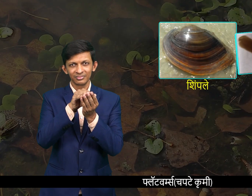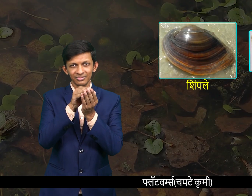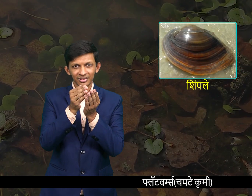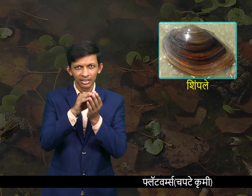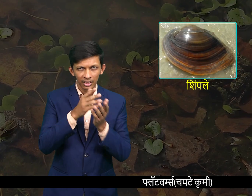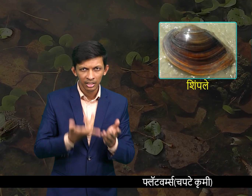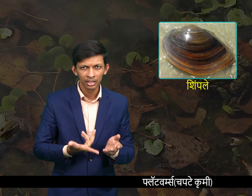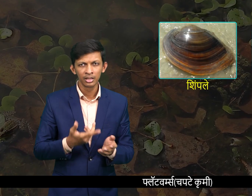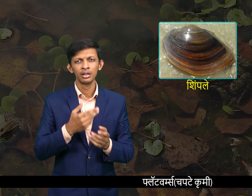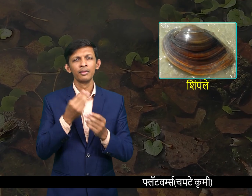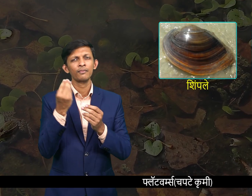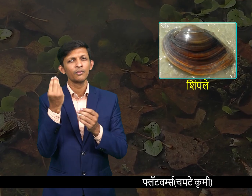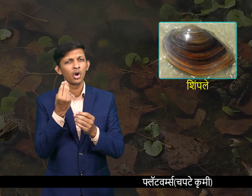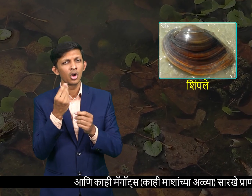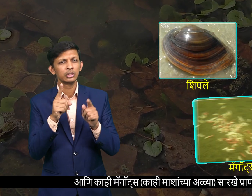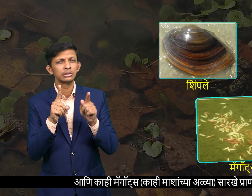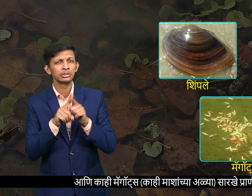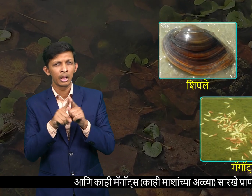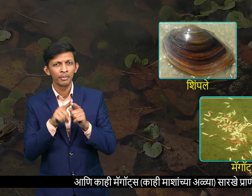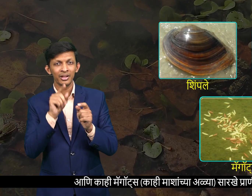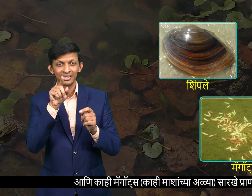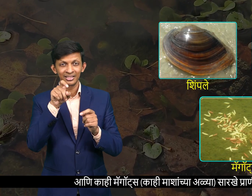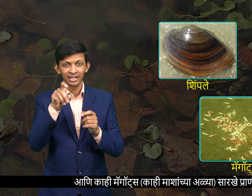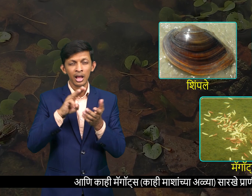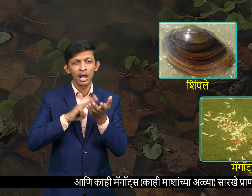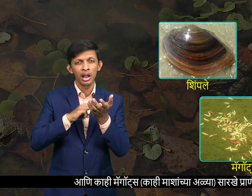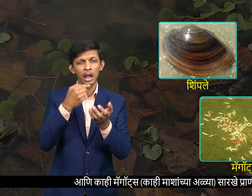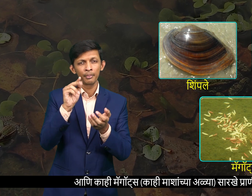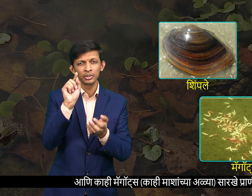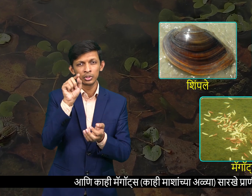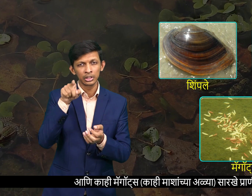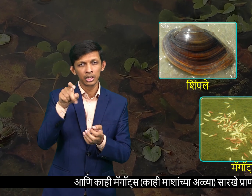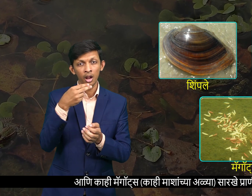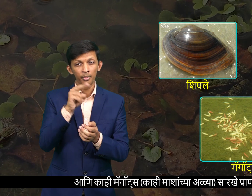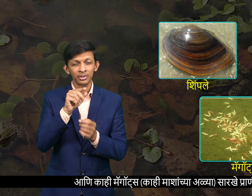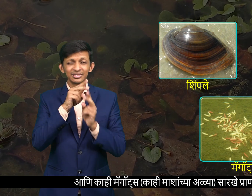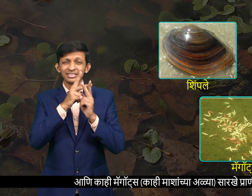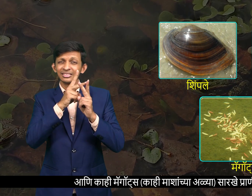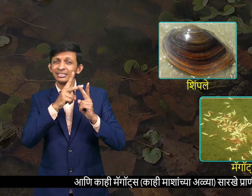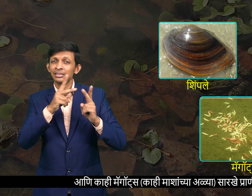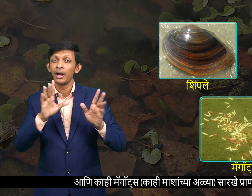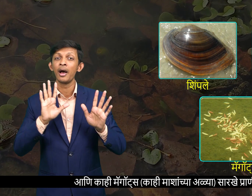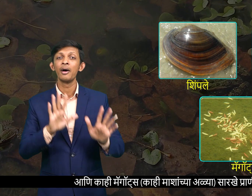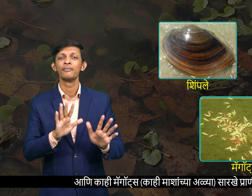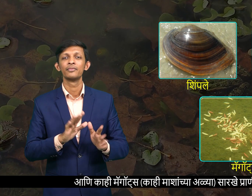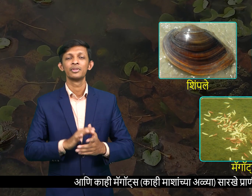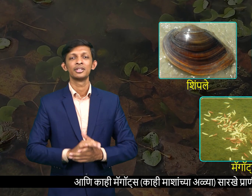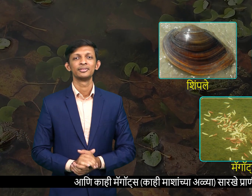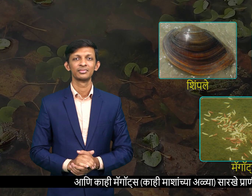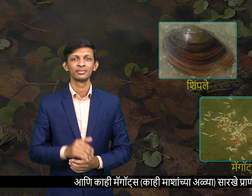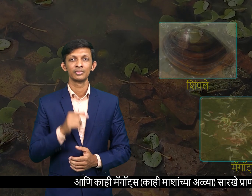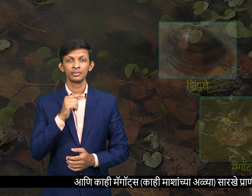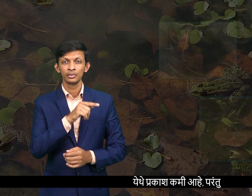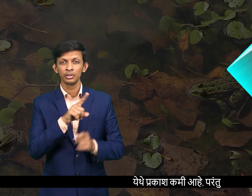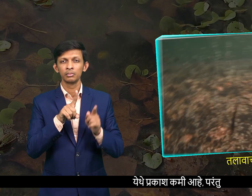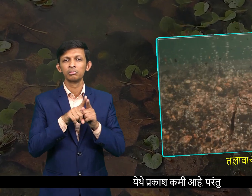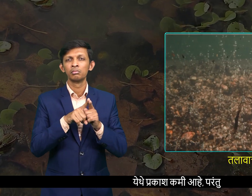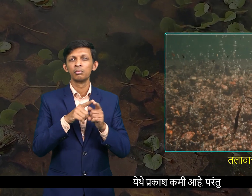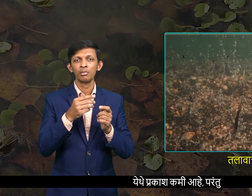फ्लॅटवर्म्स, चपटे कृमी आणि काही मॅगॉट्स, काही माशांच्या अळ्यांसारखे प्राणी आहेत. येथे प्रकाश